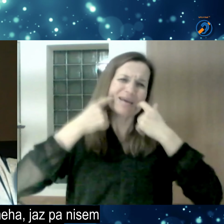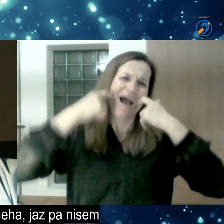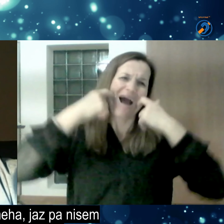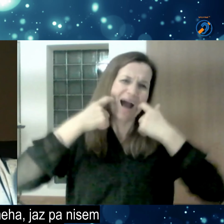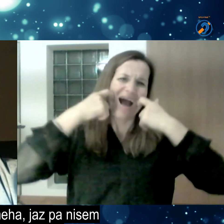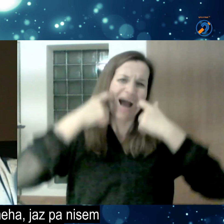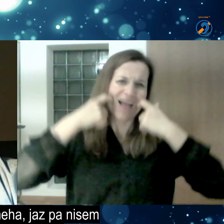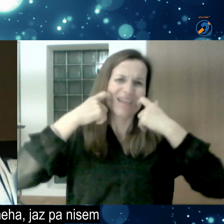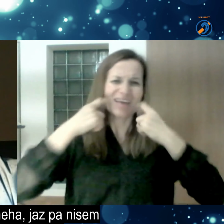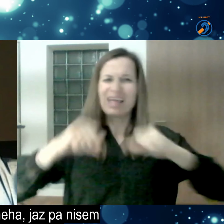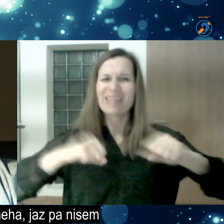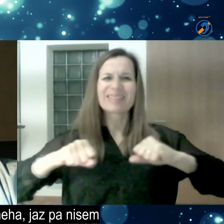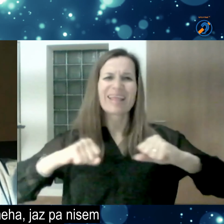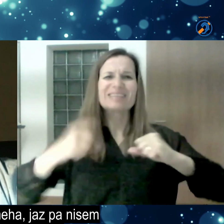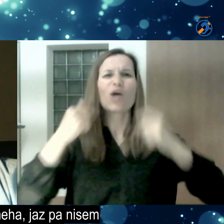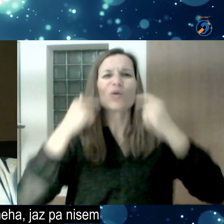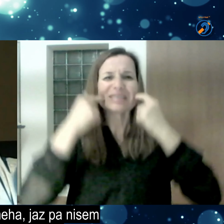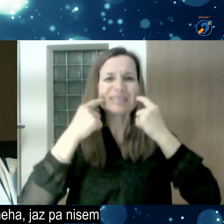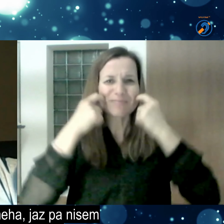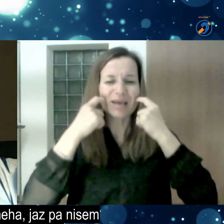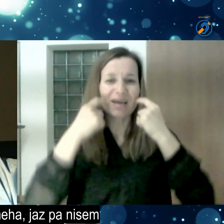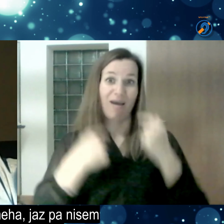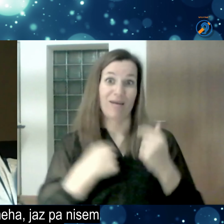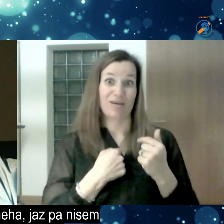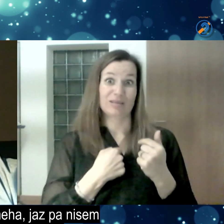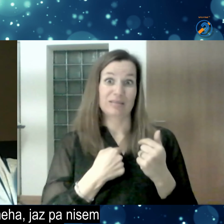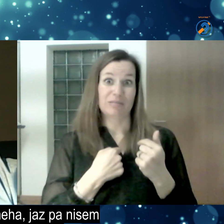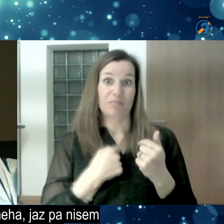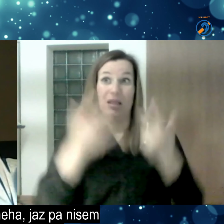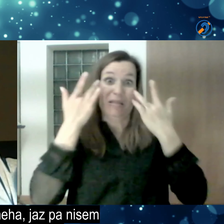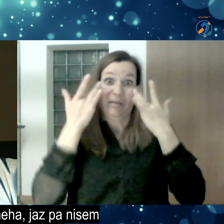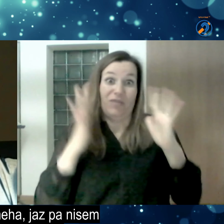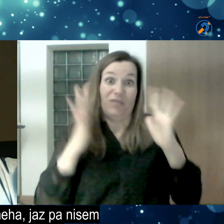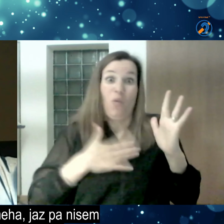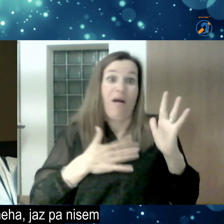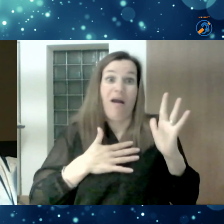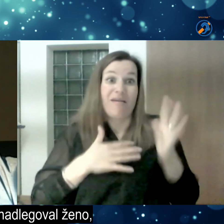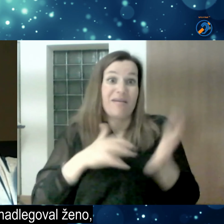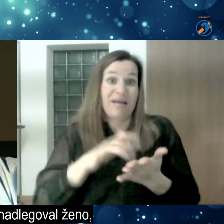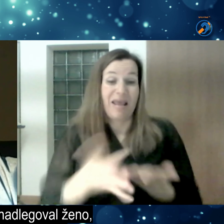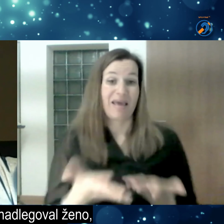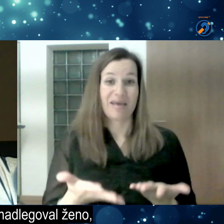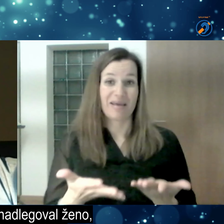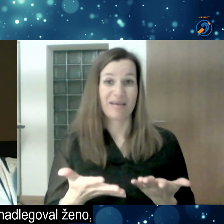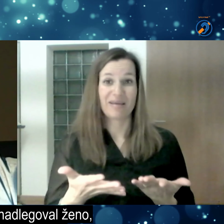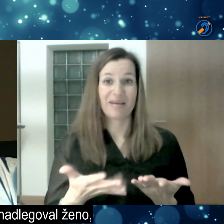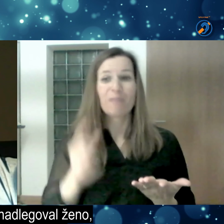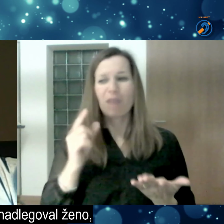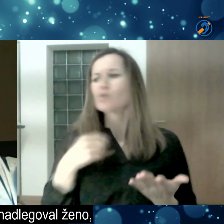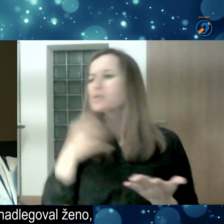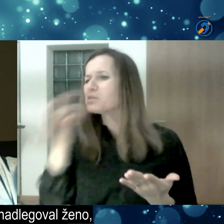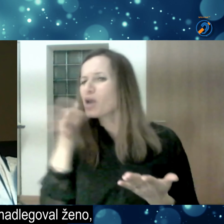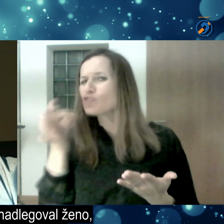od smeha, jaz pa nisem vedel, zakaj se gre. Malo sem nadlegoval ženo,